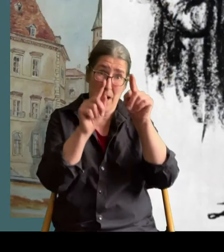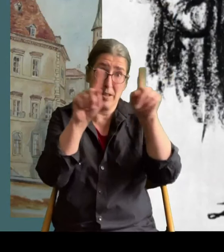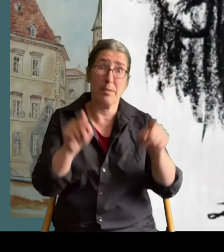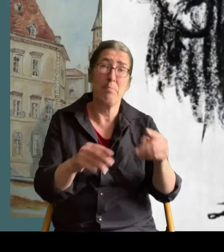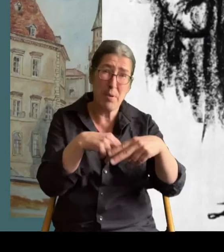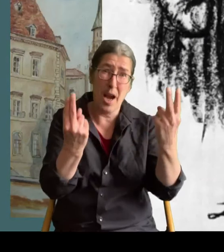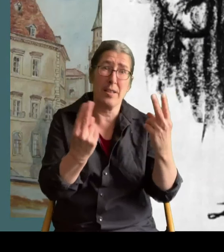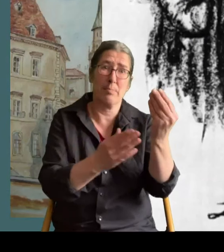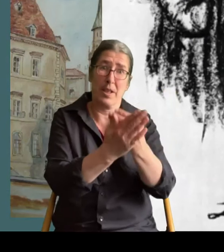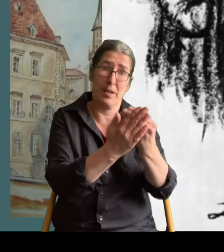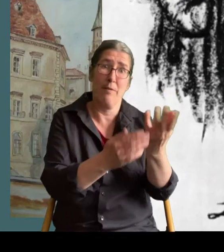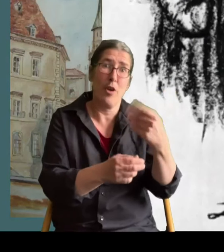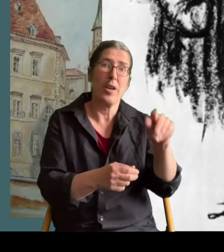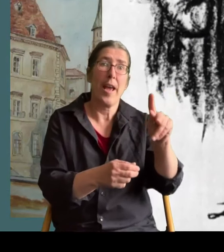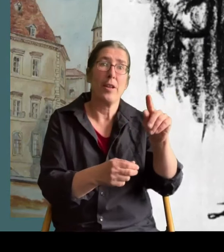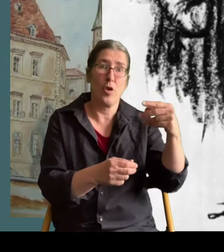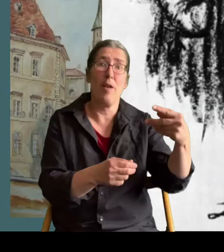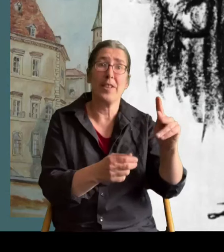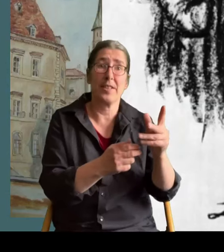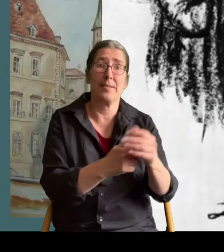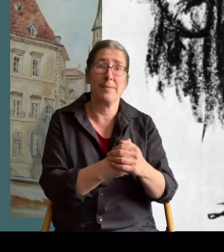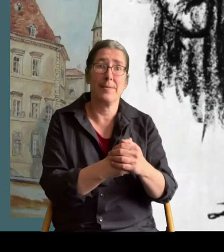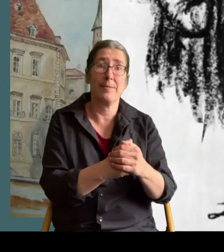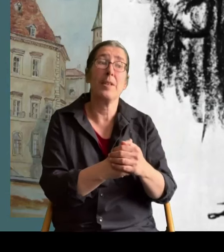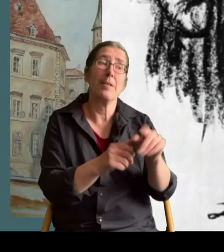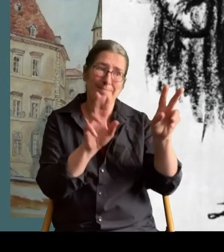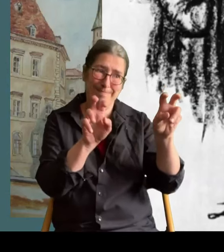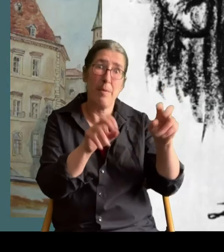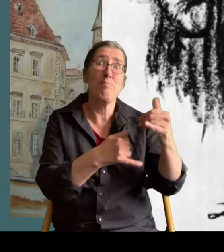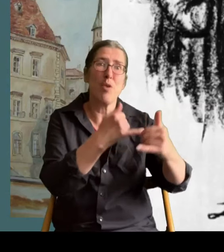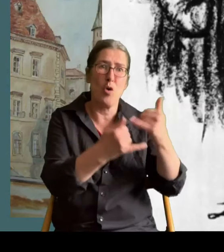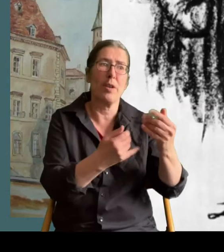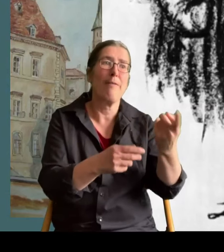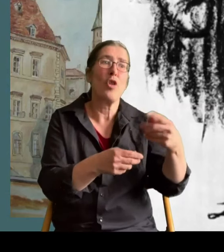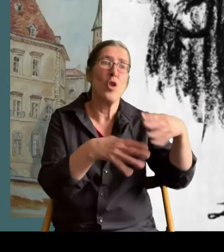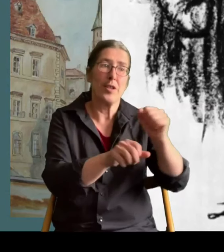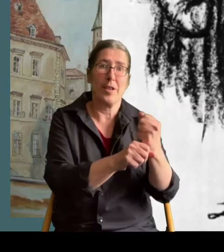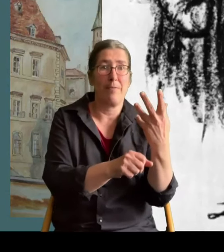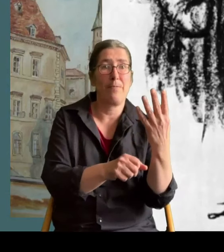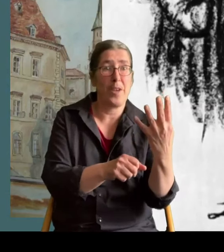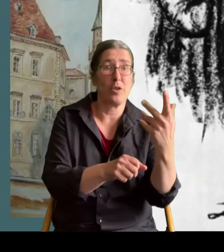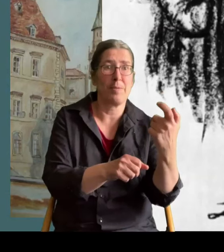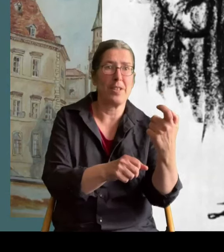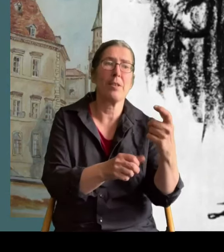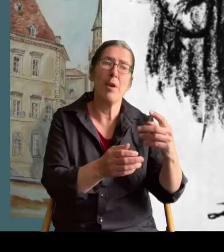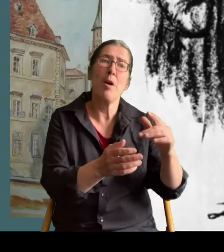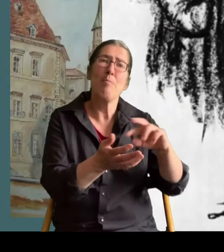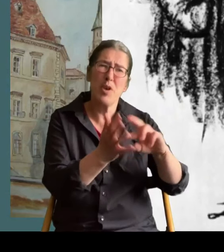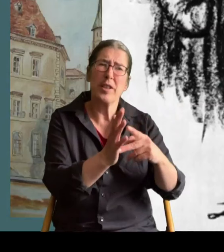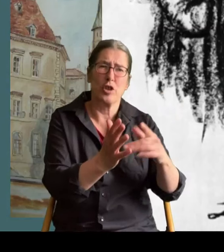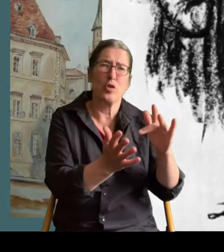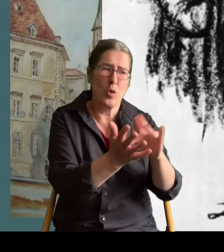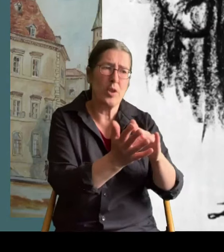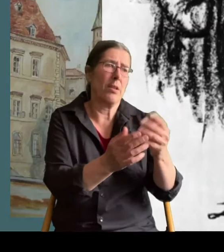Und dieses Bild ist auch ein sehr bekanntes Bild von Käthe Kollwitz. Das heißt Brot von 1924. Und ist